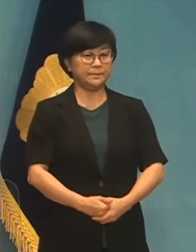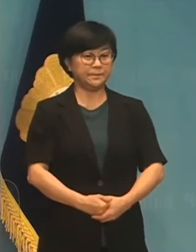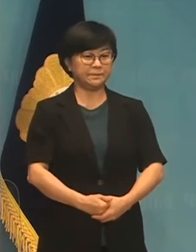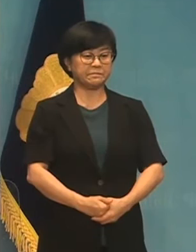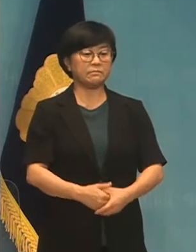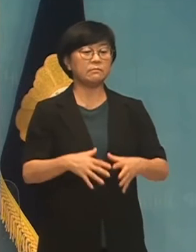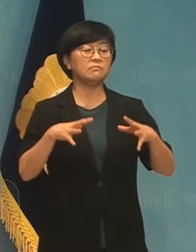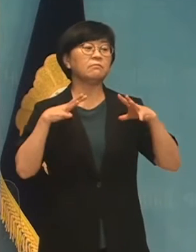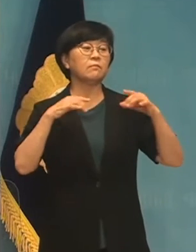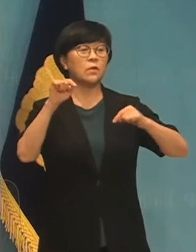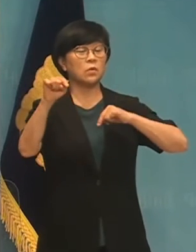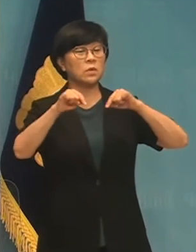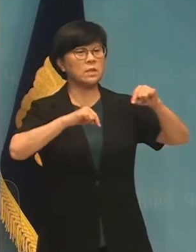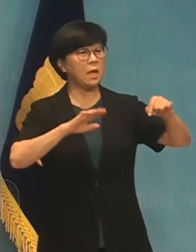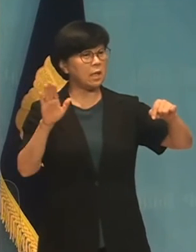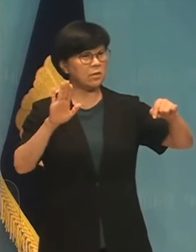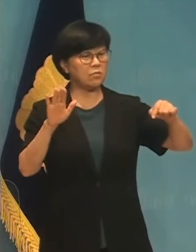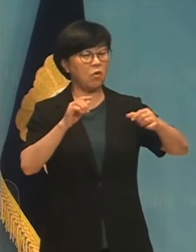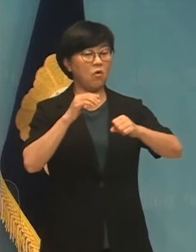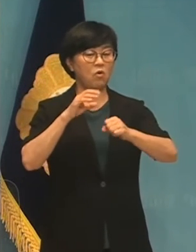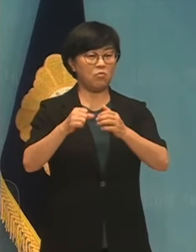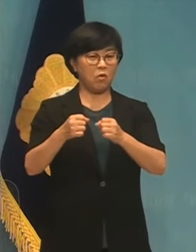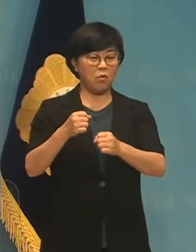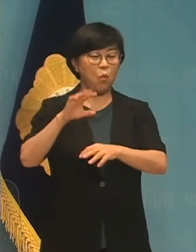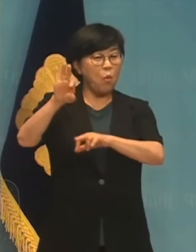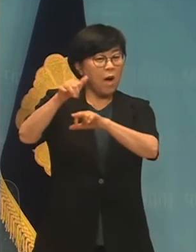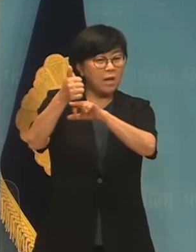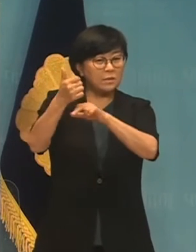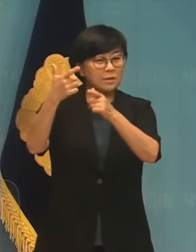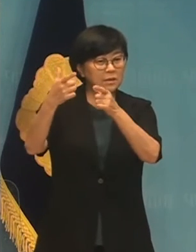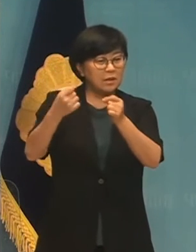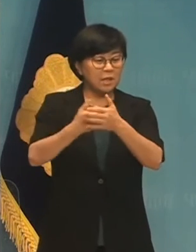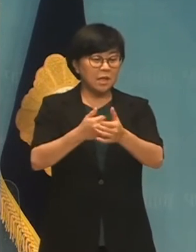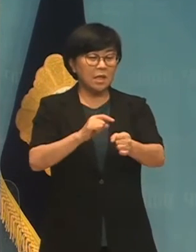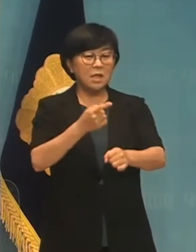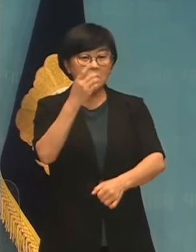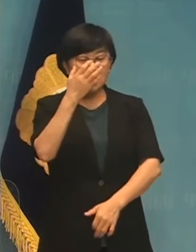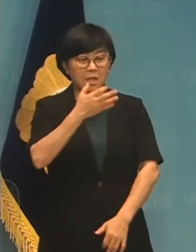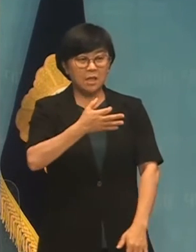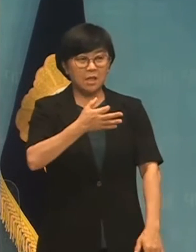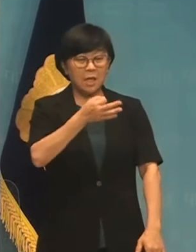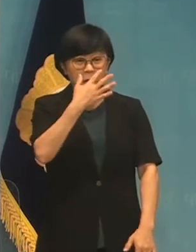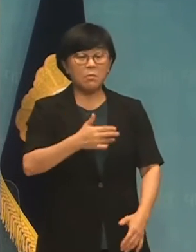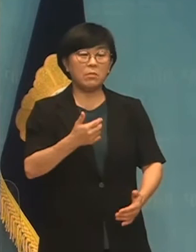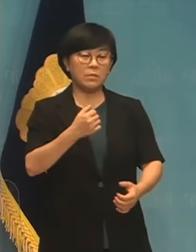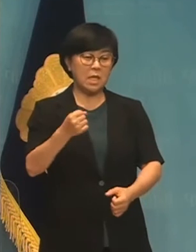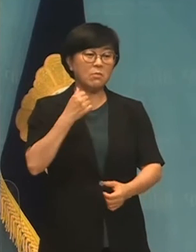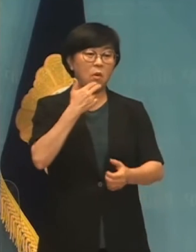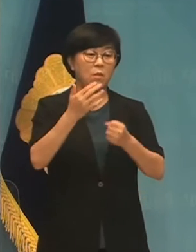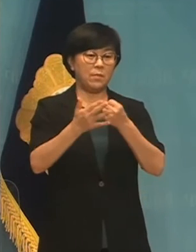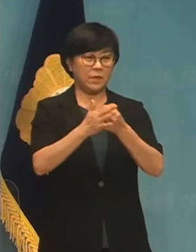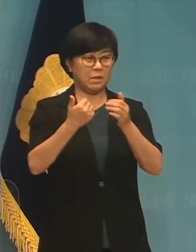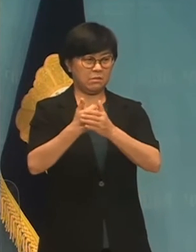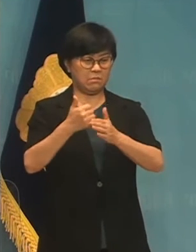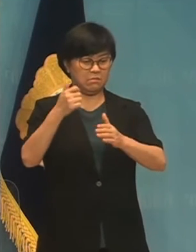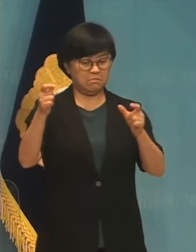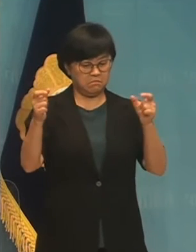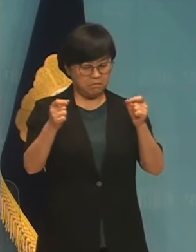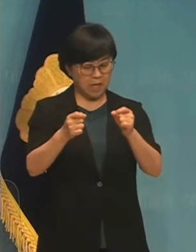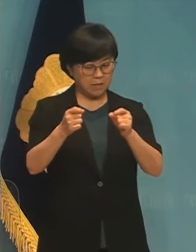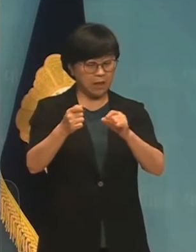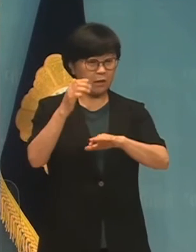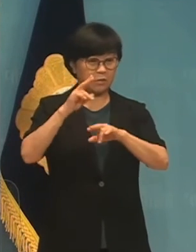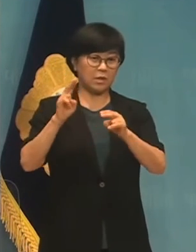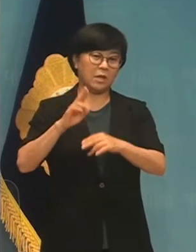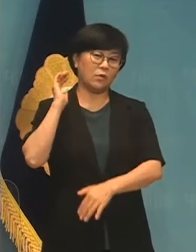군림안에 통치하지 않는 입헌군주제의 국왕처럼 무기력한 임기 말을 보내는 대통령들을 수없이